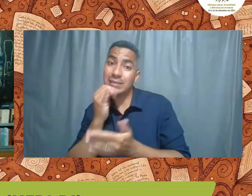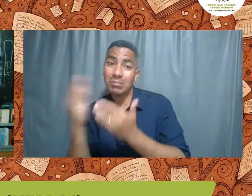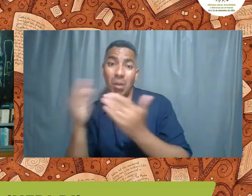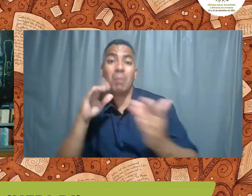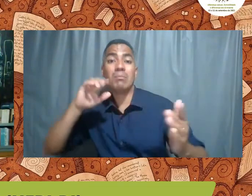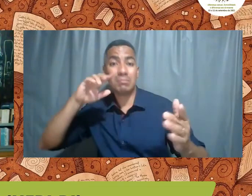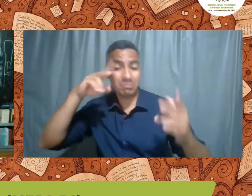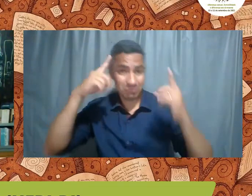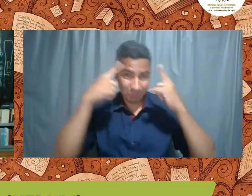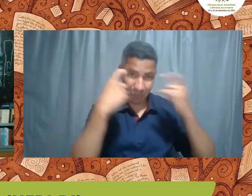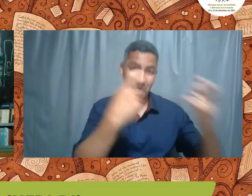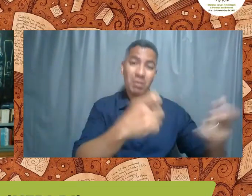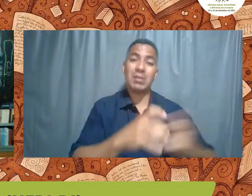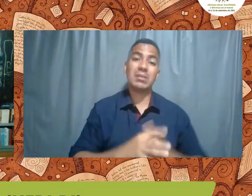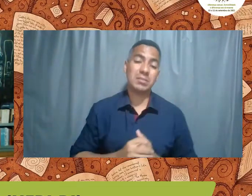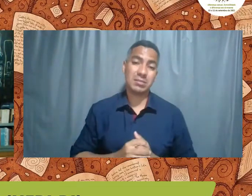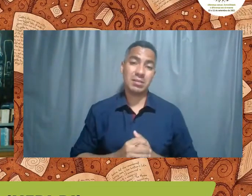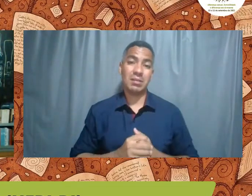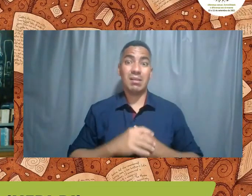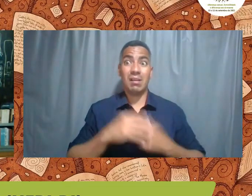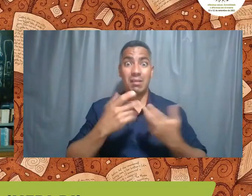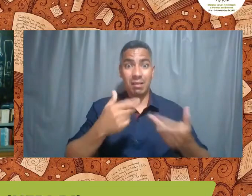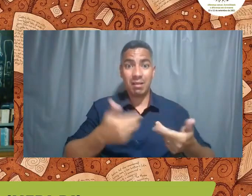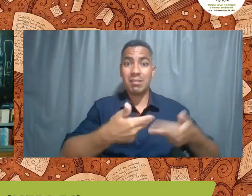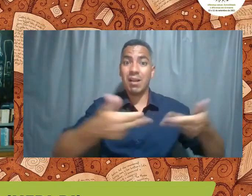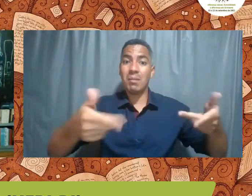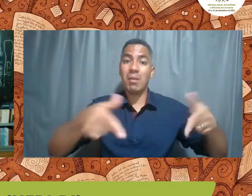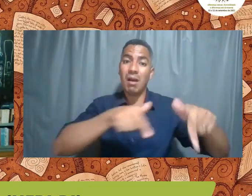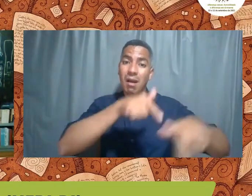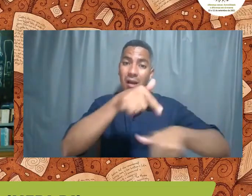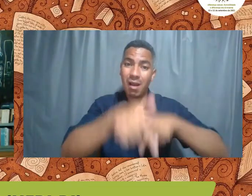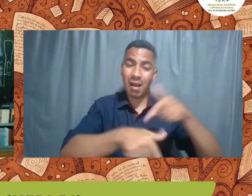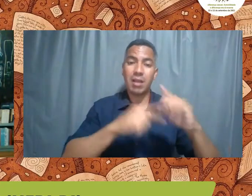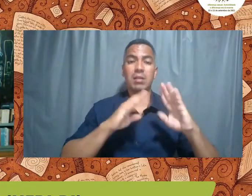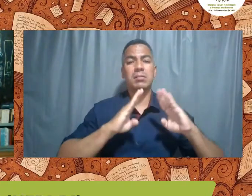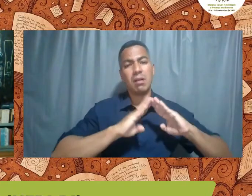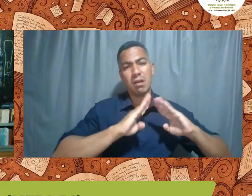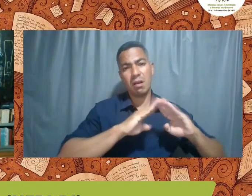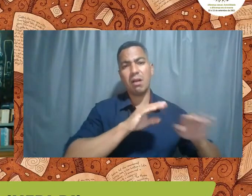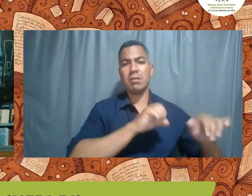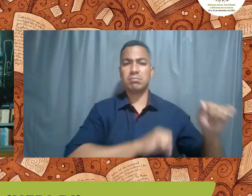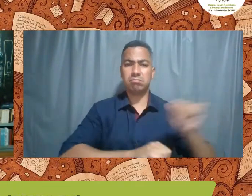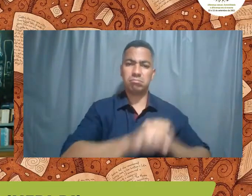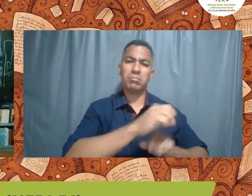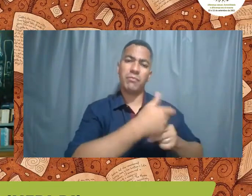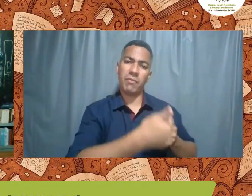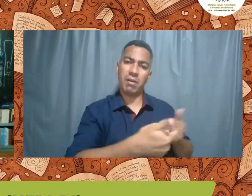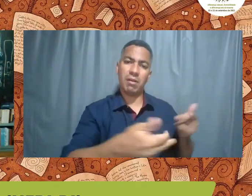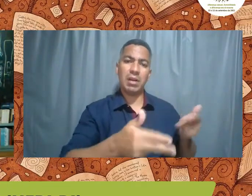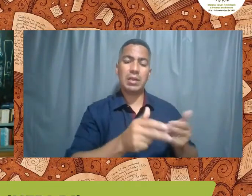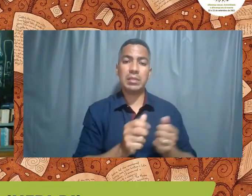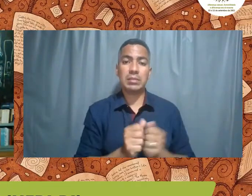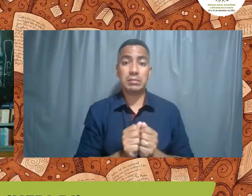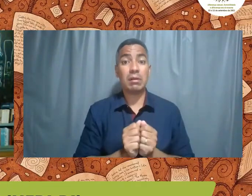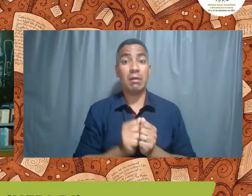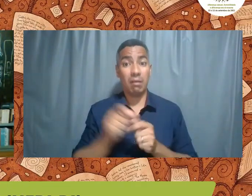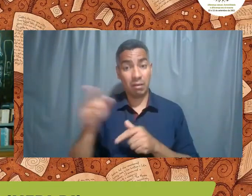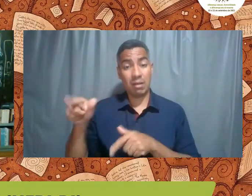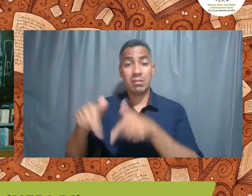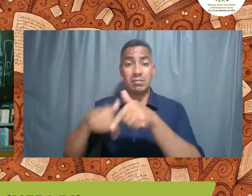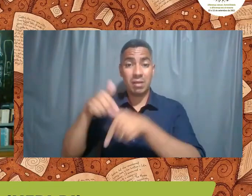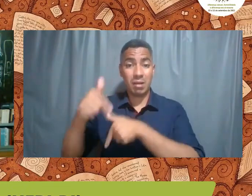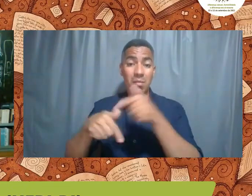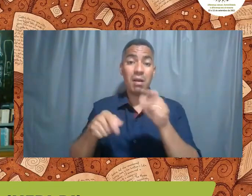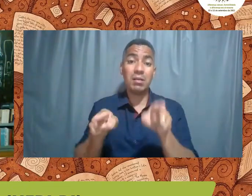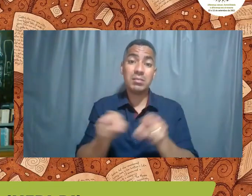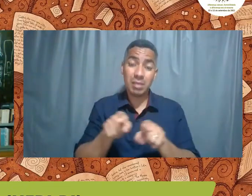trabalho doméstico, além de fazerem um trabalho propriamente dito, são elas que realizam trabalho informal muito mais